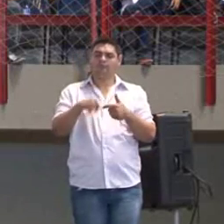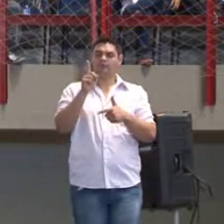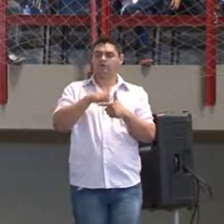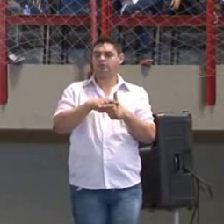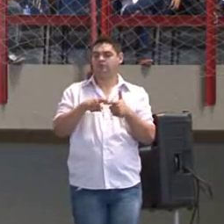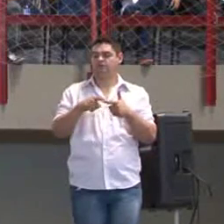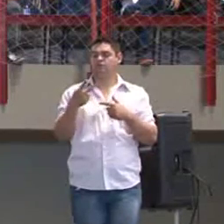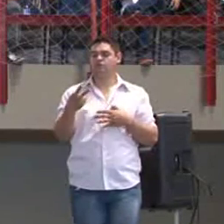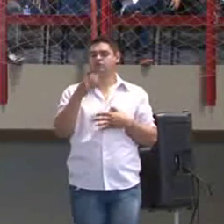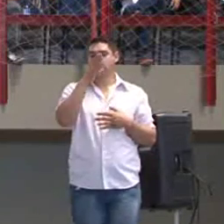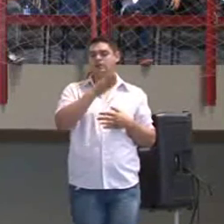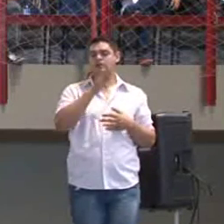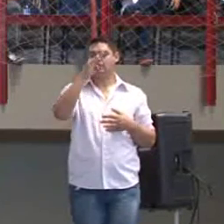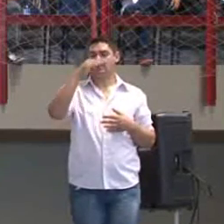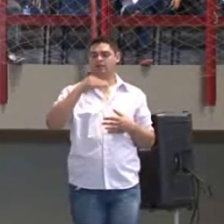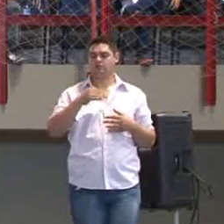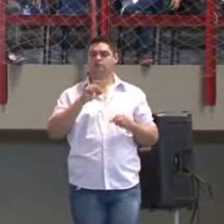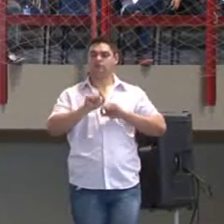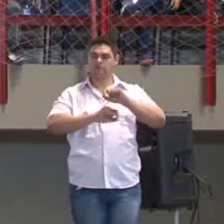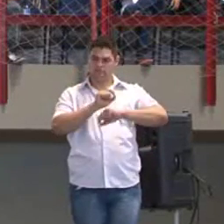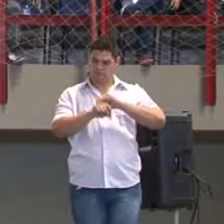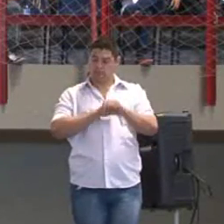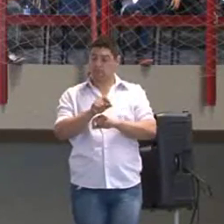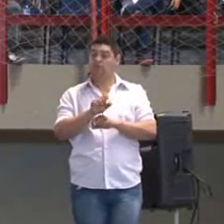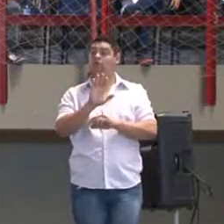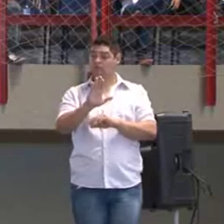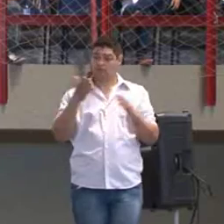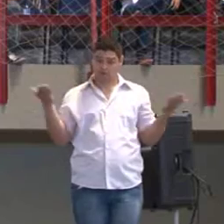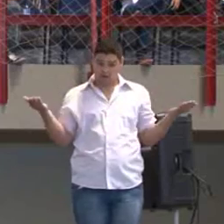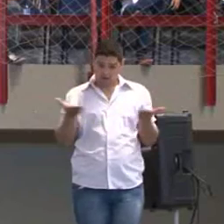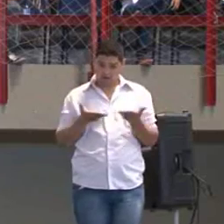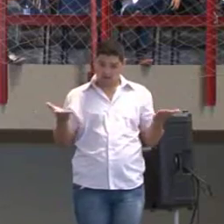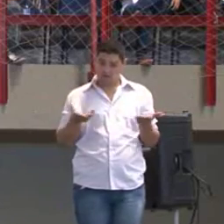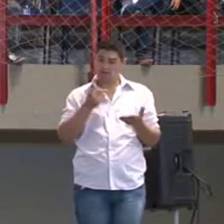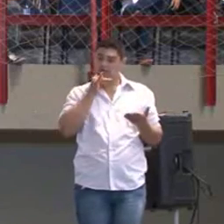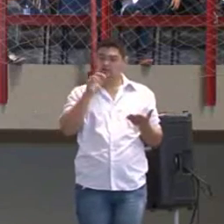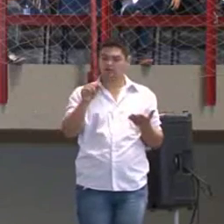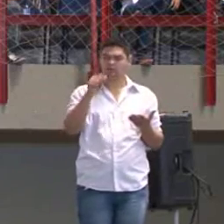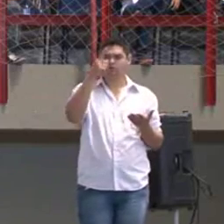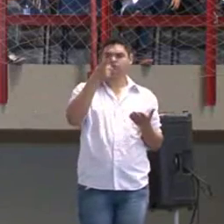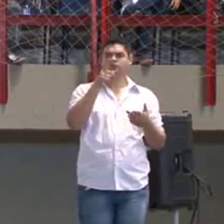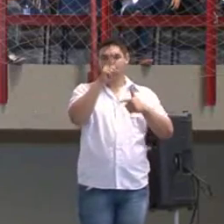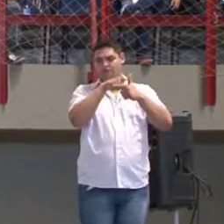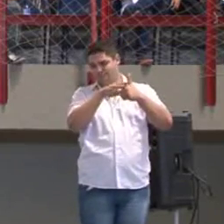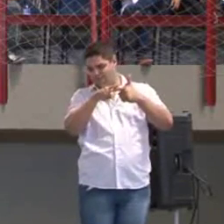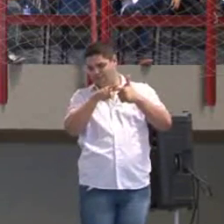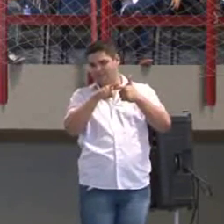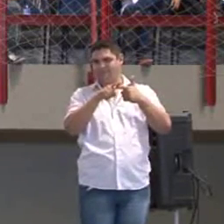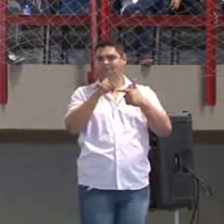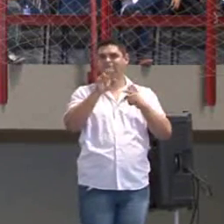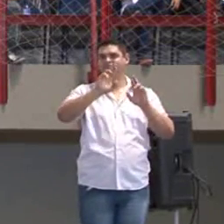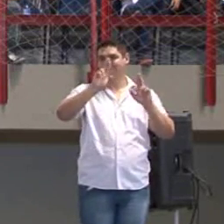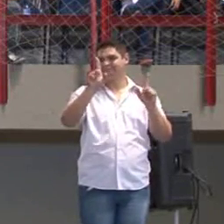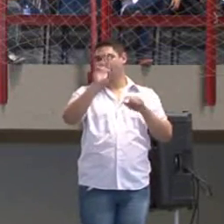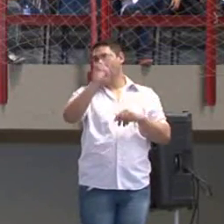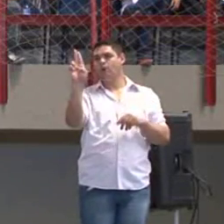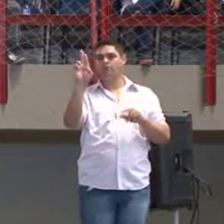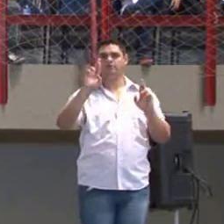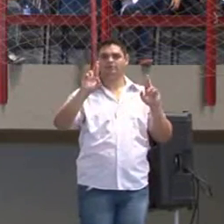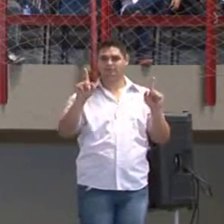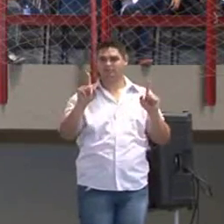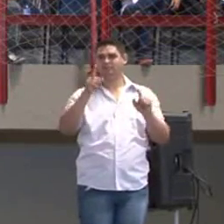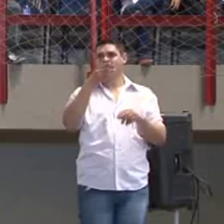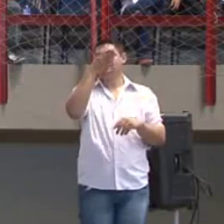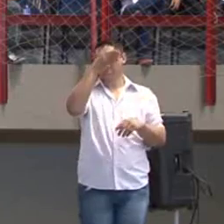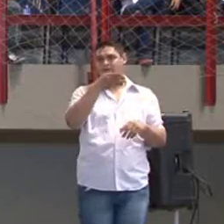dois lados de um triângulo retângulo. Agora, cada divisão que você fizer vai ter um nome diferente. Eu tenho que saber